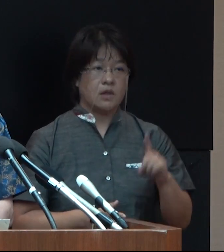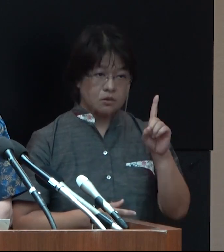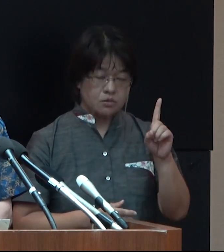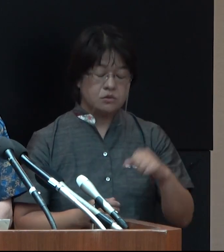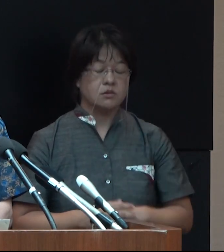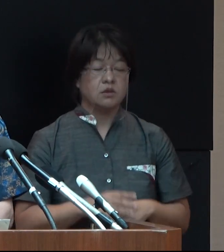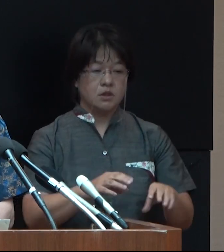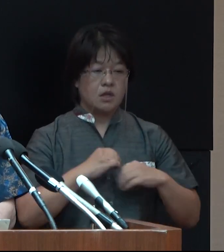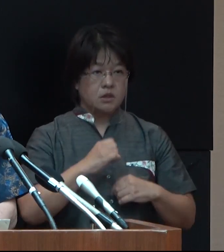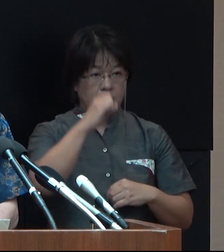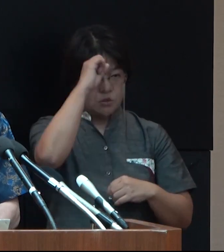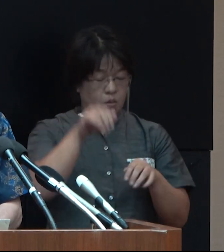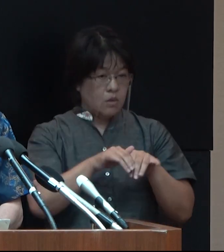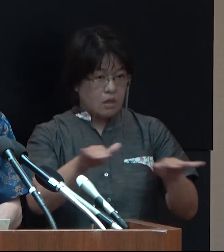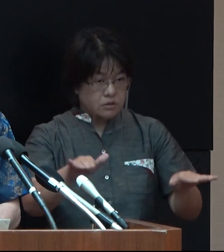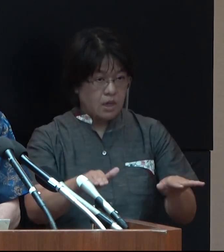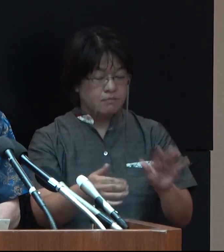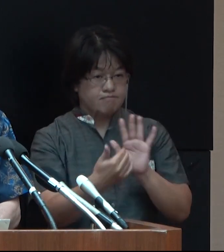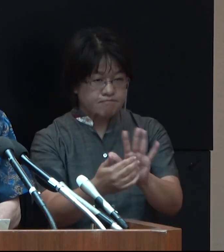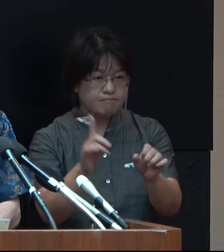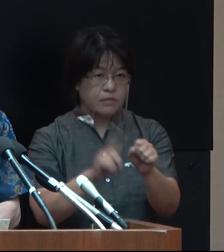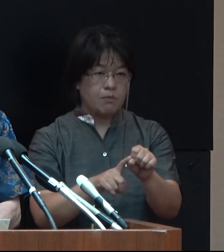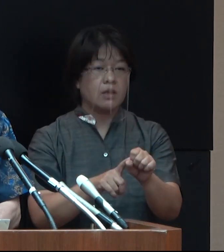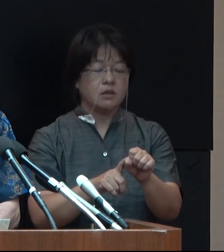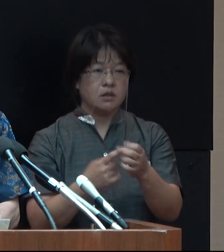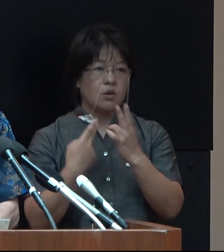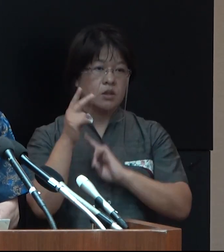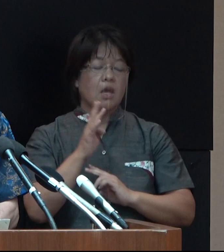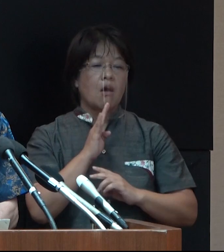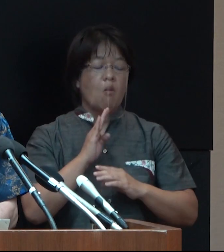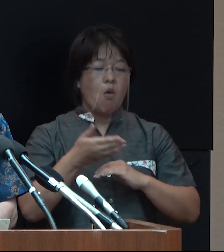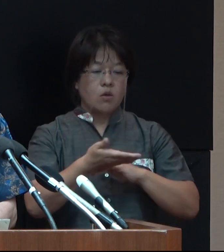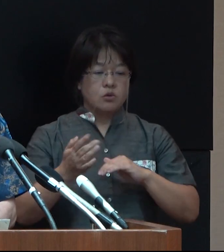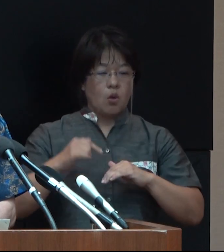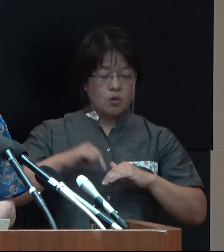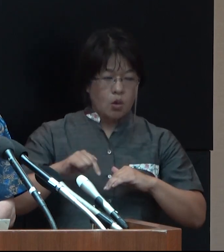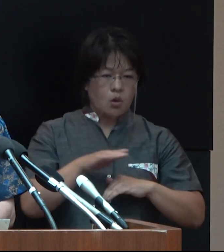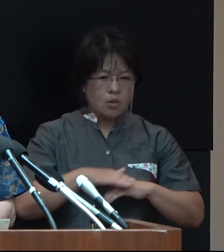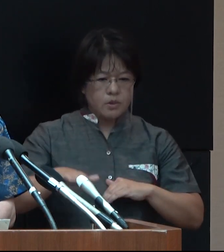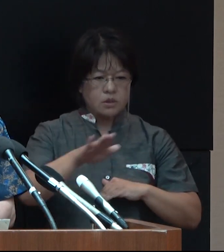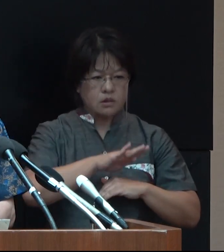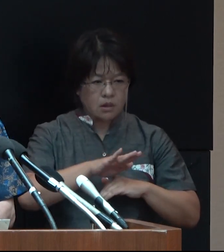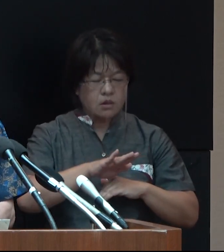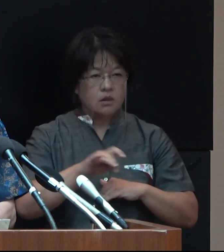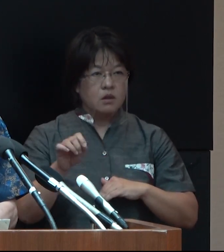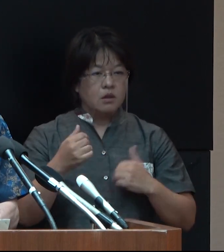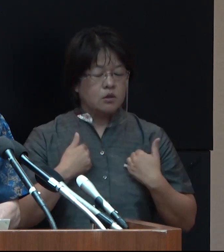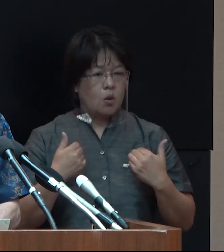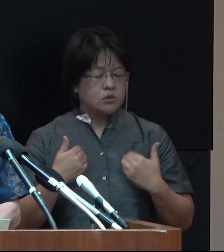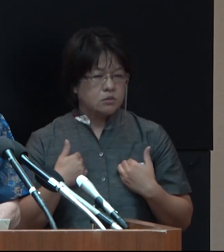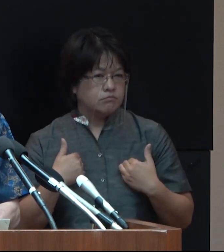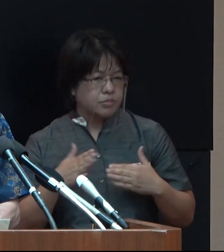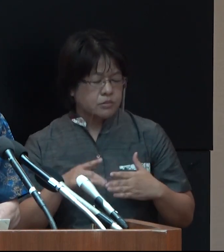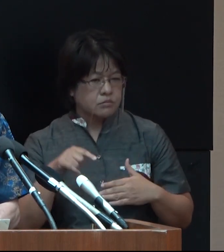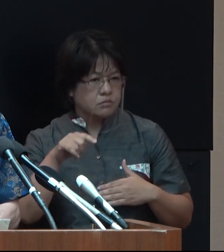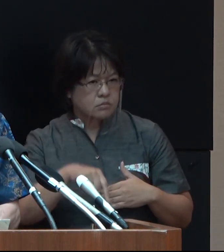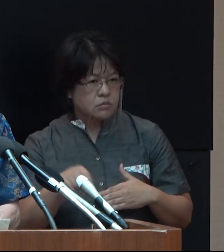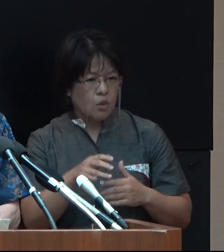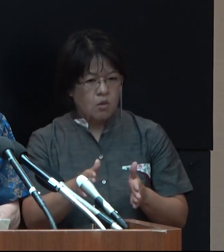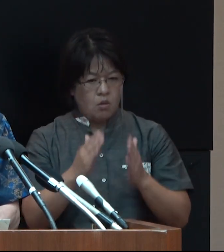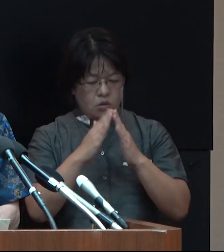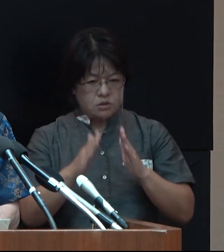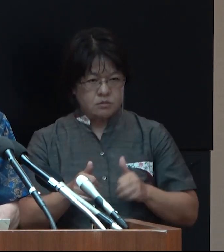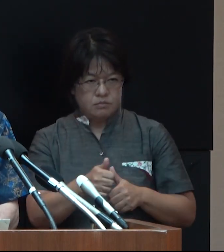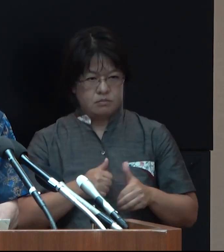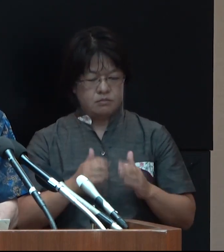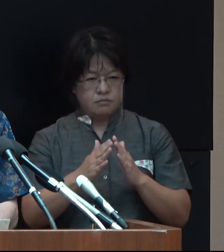1つ、感染症を拡大させないため、沖縄本島全域においては不要不急の外出自粛をお願いいたします